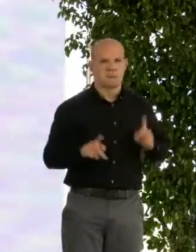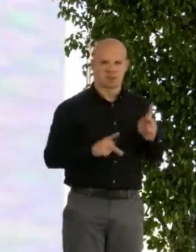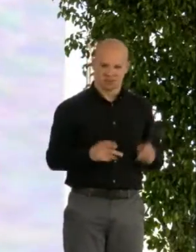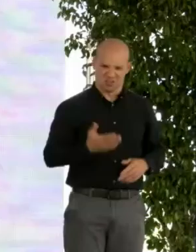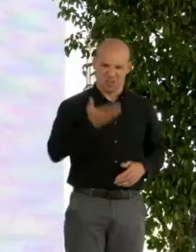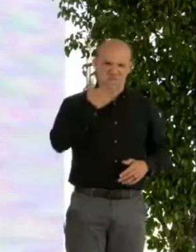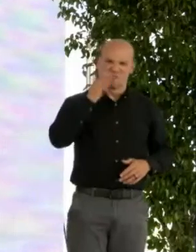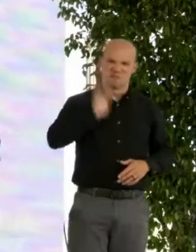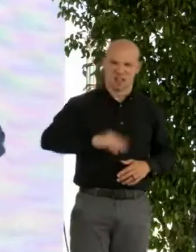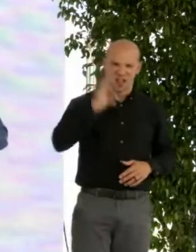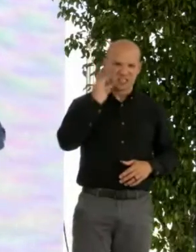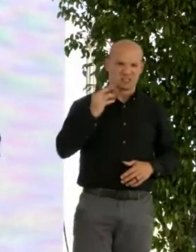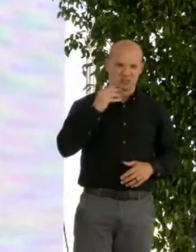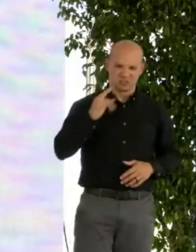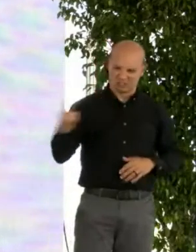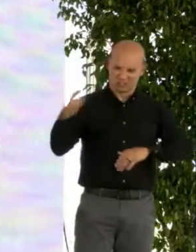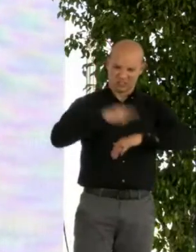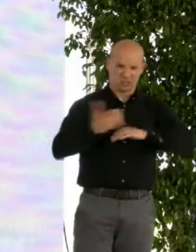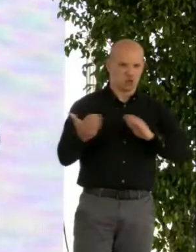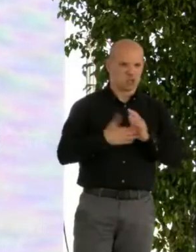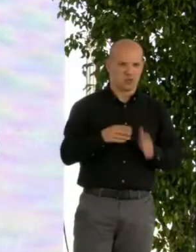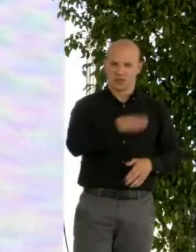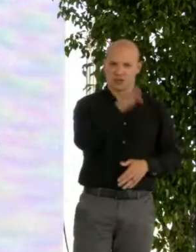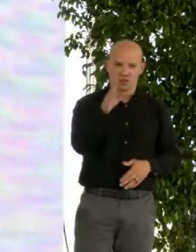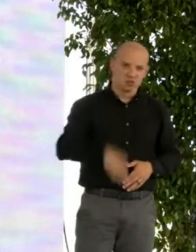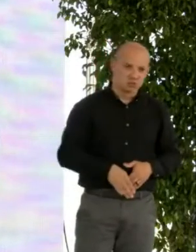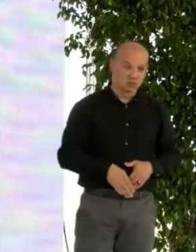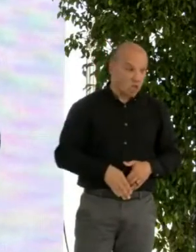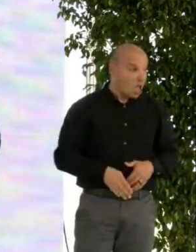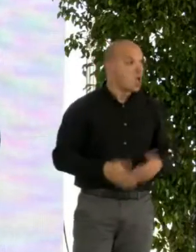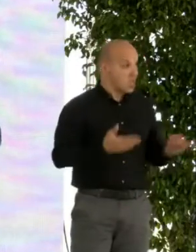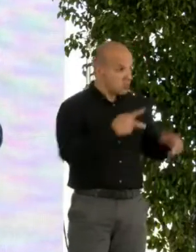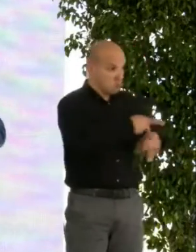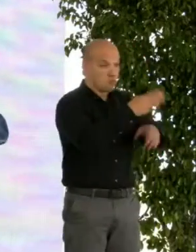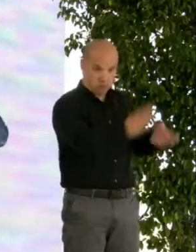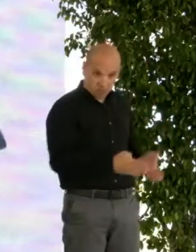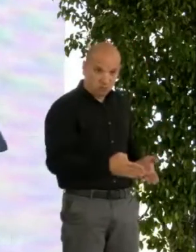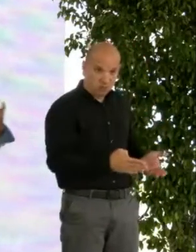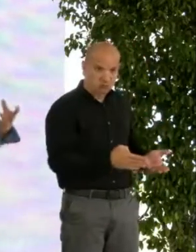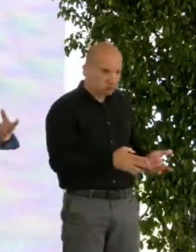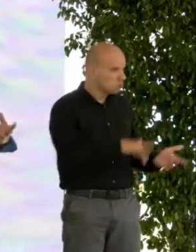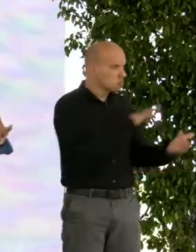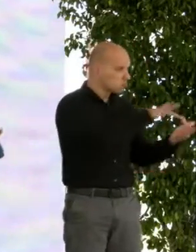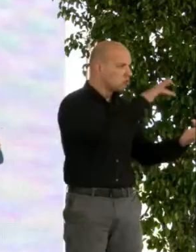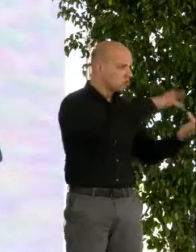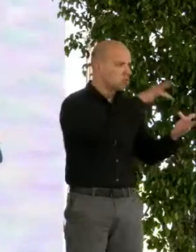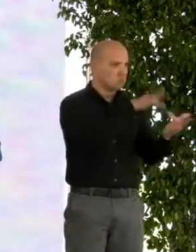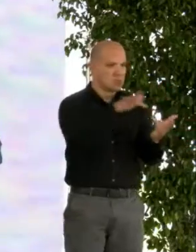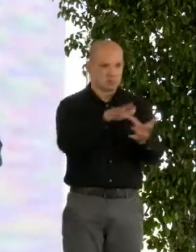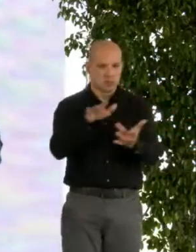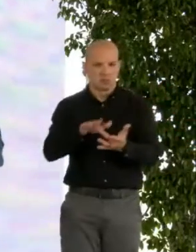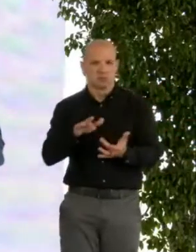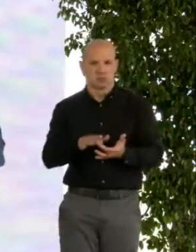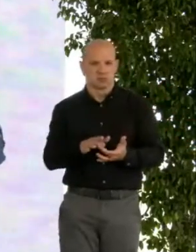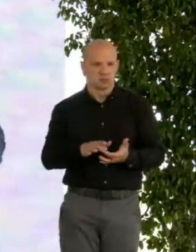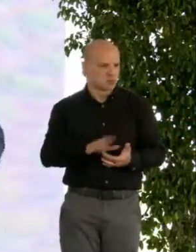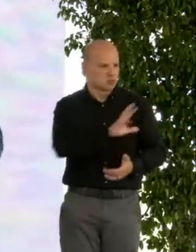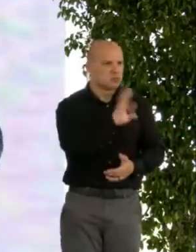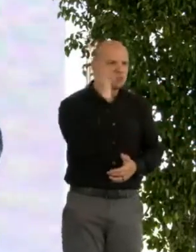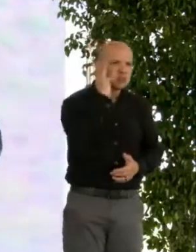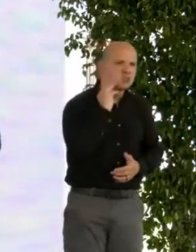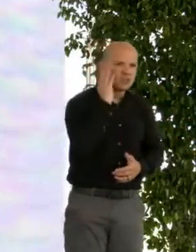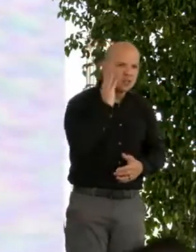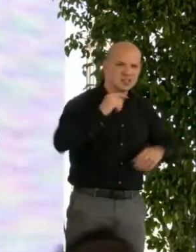dijo que no quería volver, y también con puertorriqueños para entender que la oferta de experiencias que estamos poniendo en Bahía